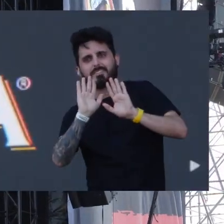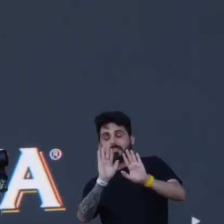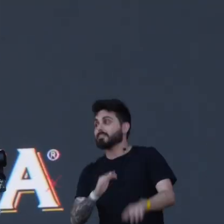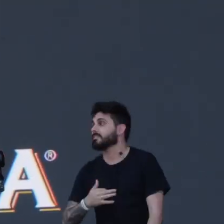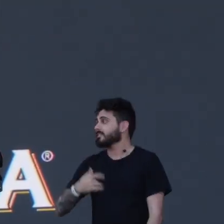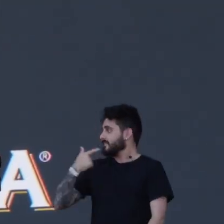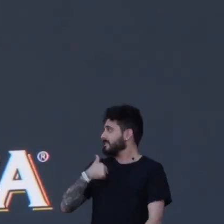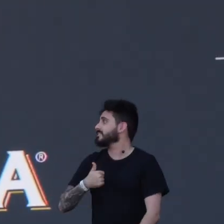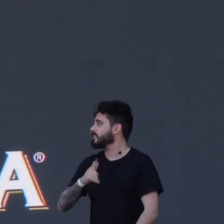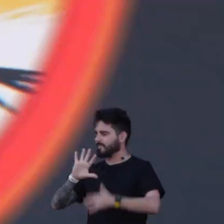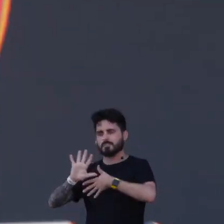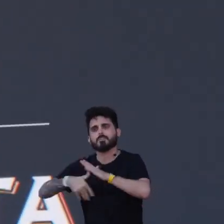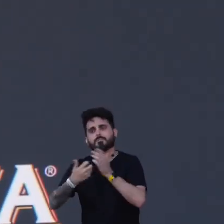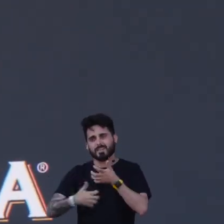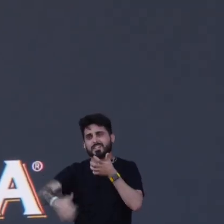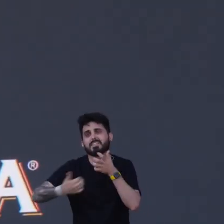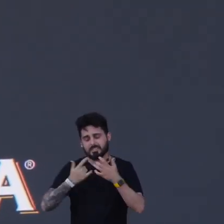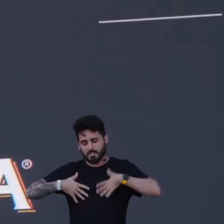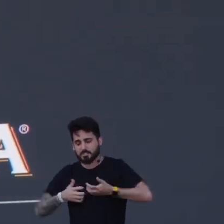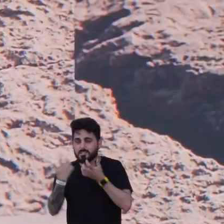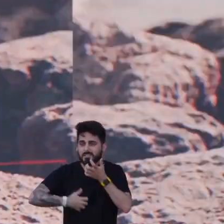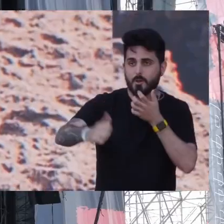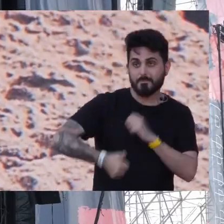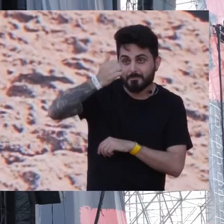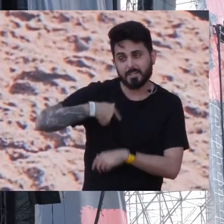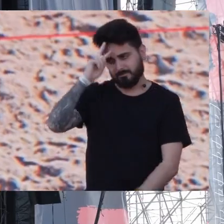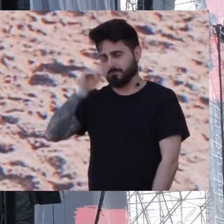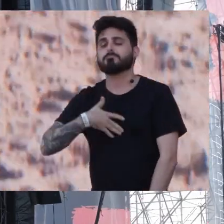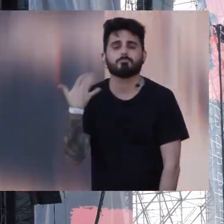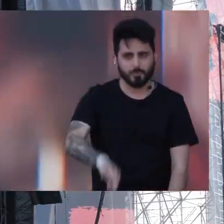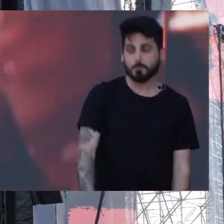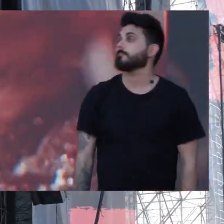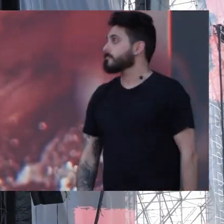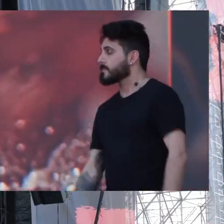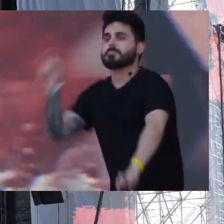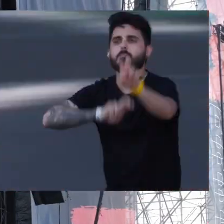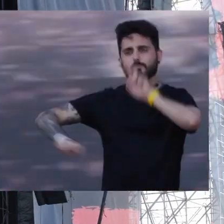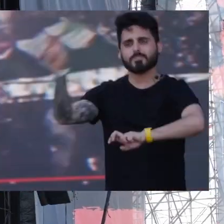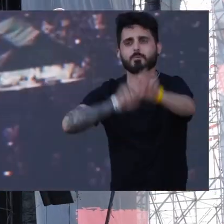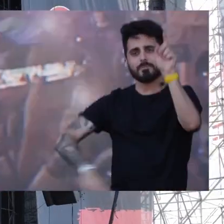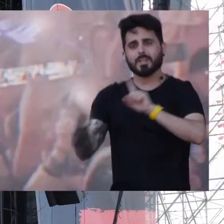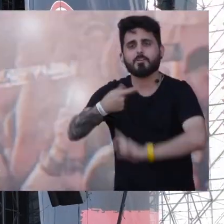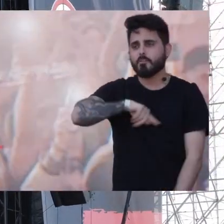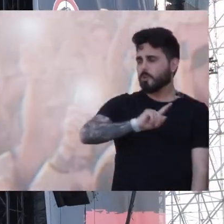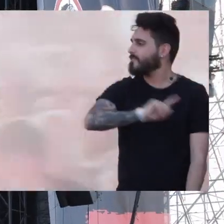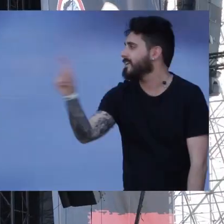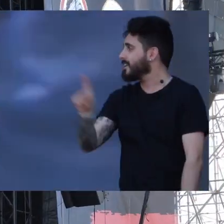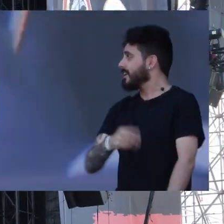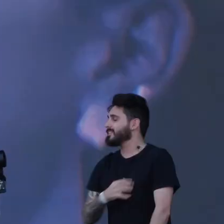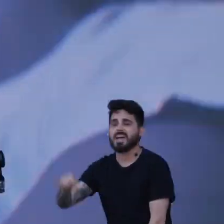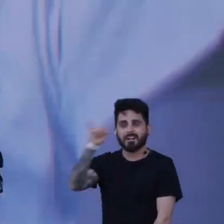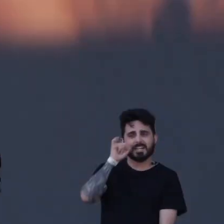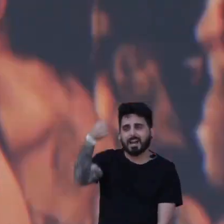m'ho pensi Se'm pot donar les dotes per anar que es vesteixi Si fa sent que tu vés passant, reparteixi I em busca, em busca i no em